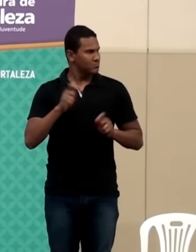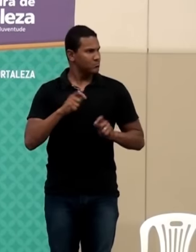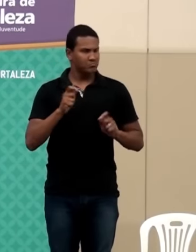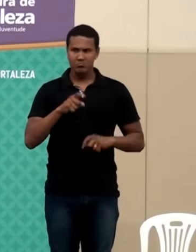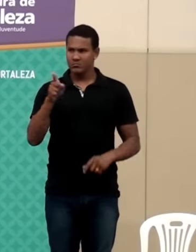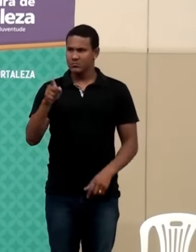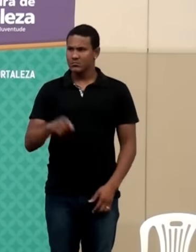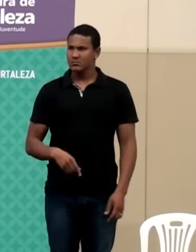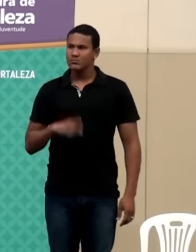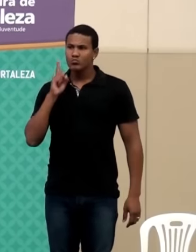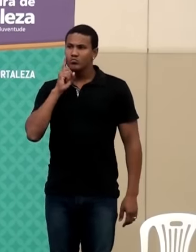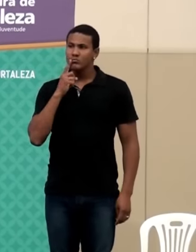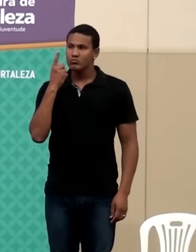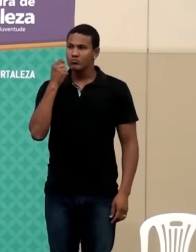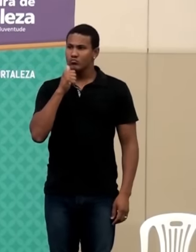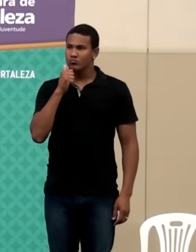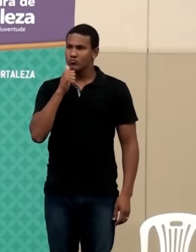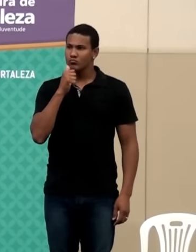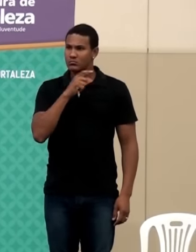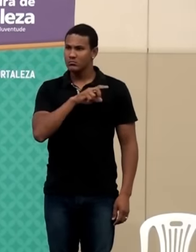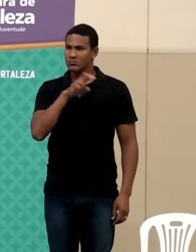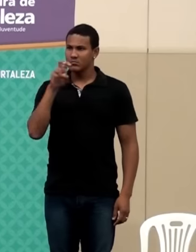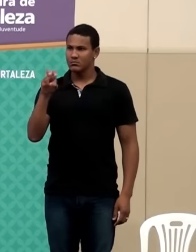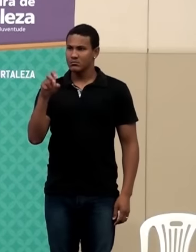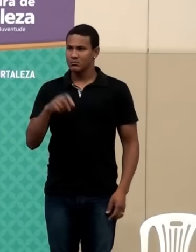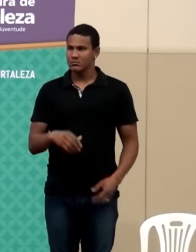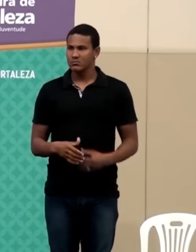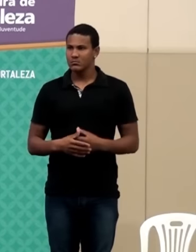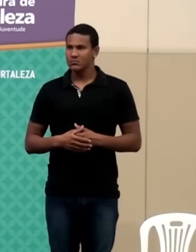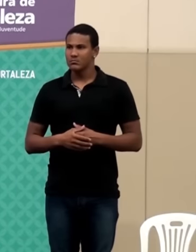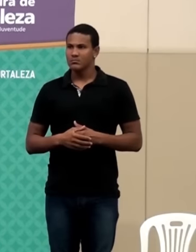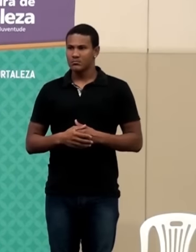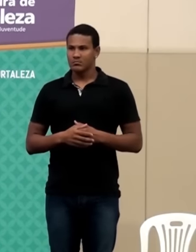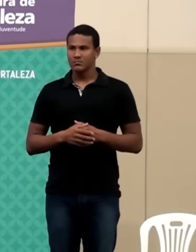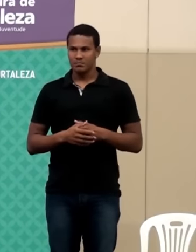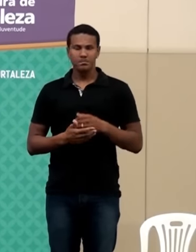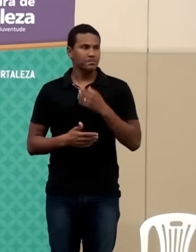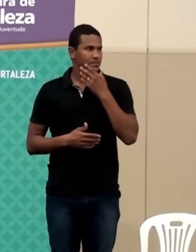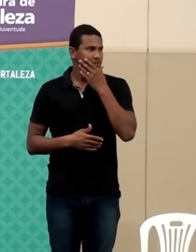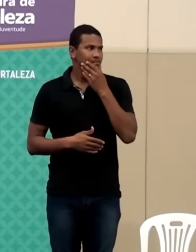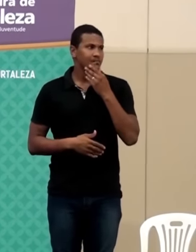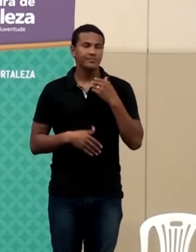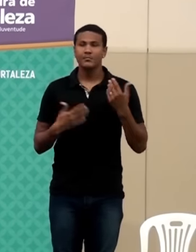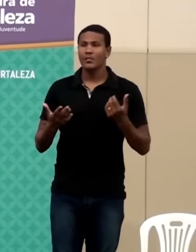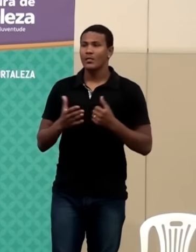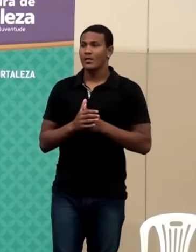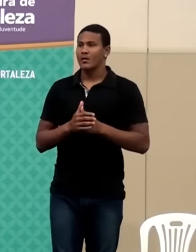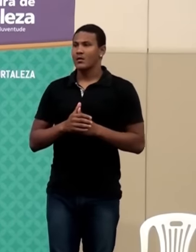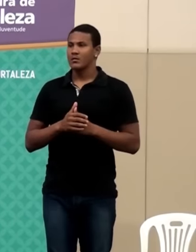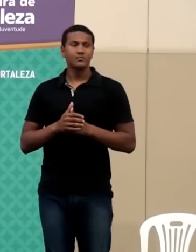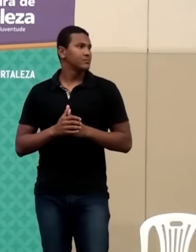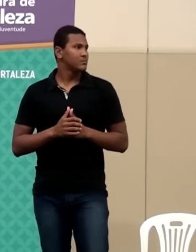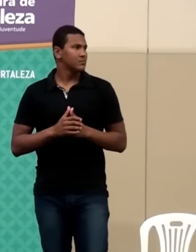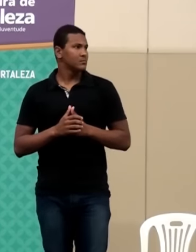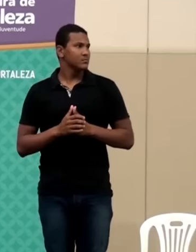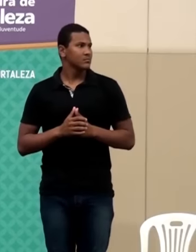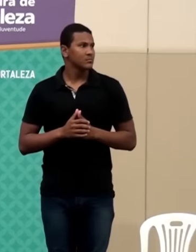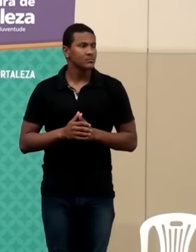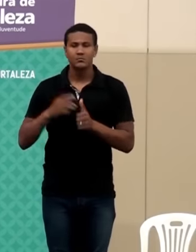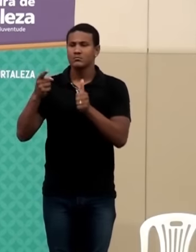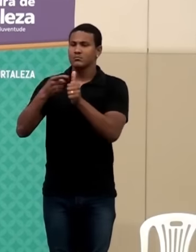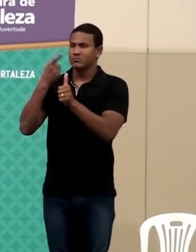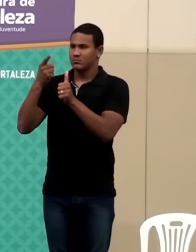Vamos lá. Primeira questão do Enem do ano passado, o Enem de 2015. A soda cáustica pode ser usada